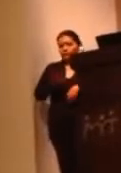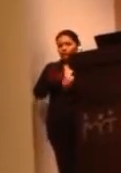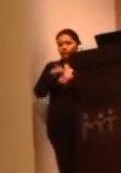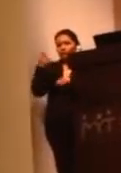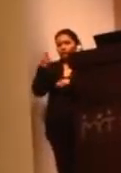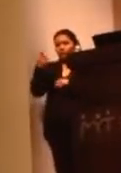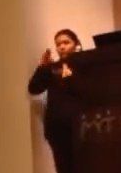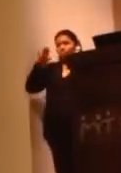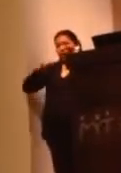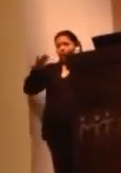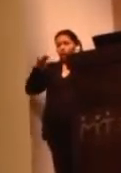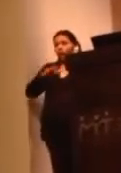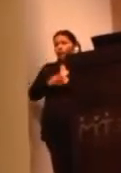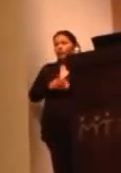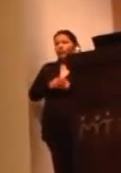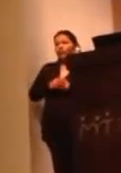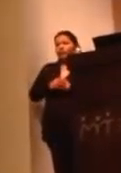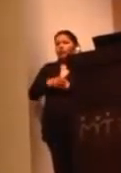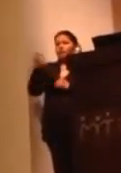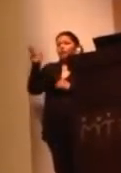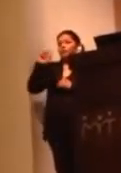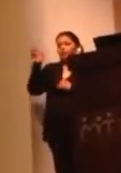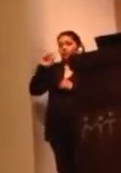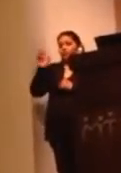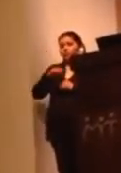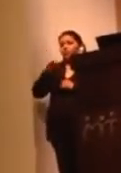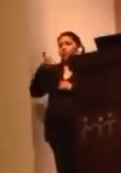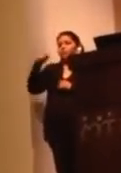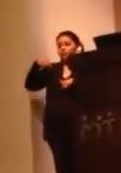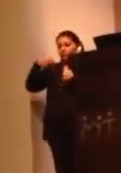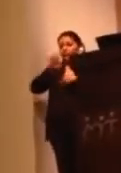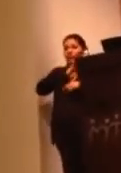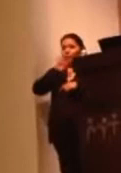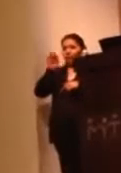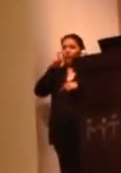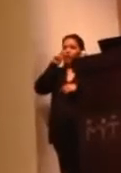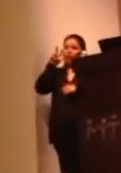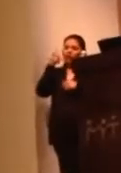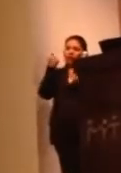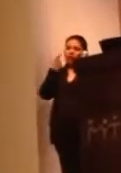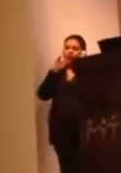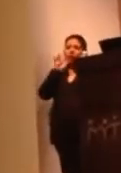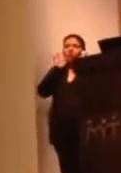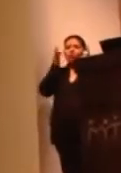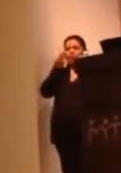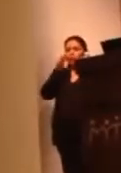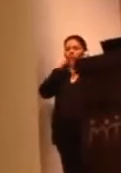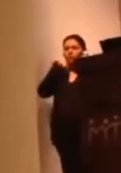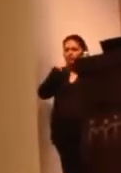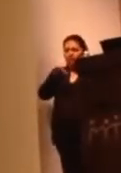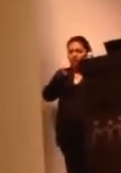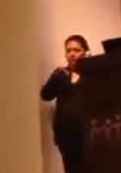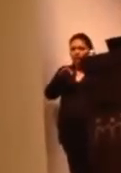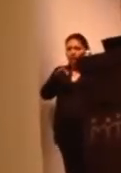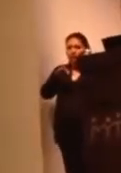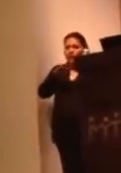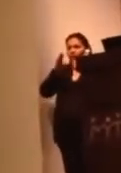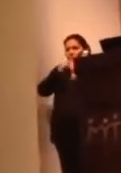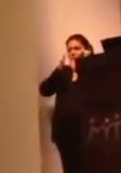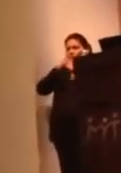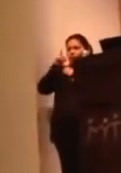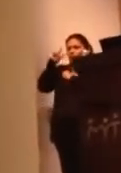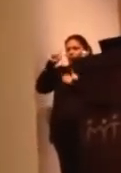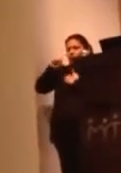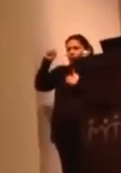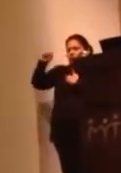Porque incluso cuando ahora podamos ver algunas estrategias y los próximos sábados tengas algunas estrategias que yo